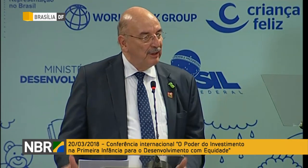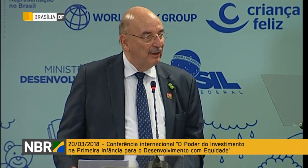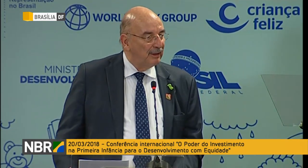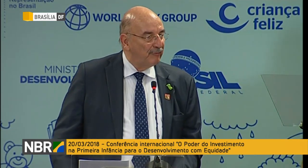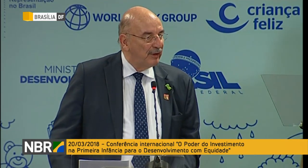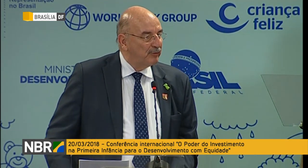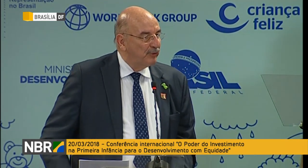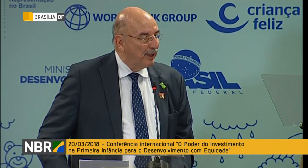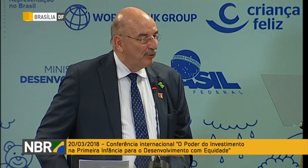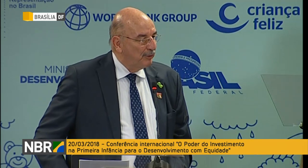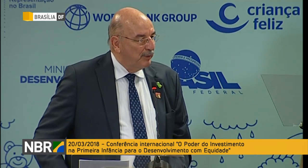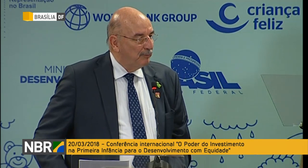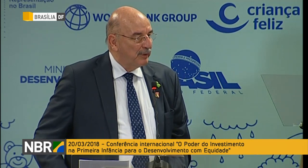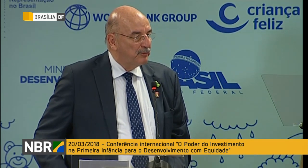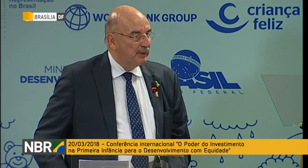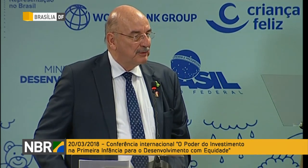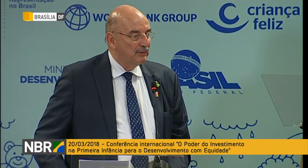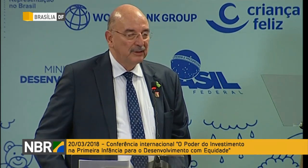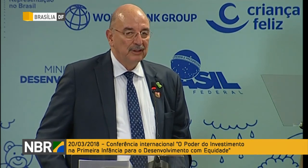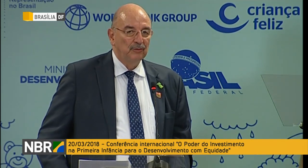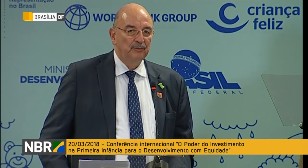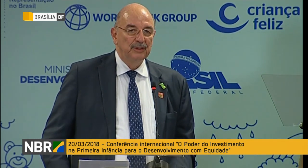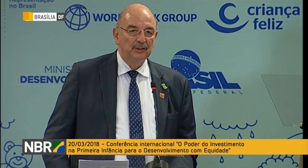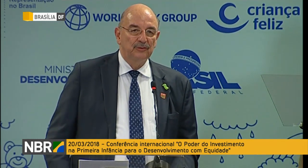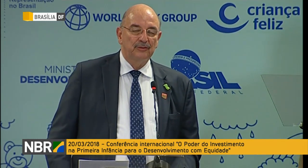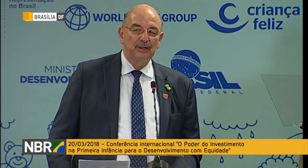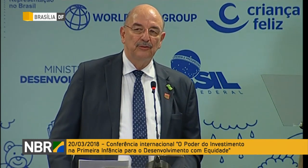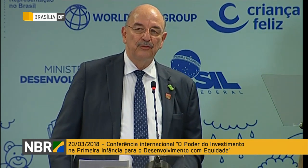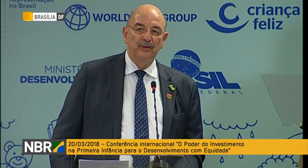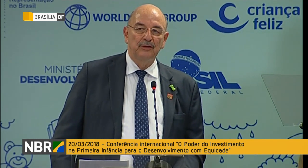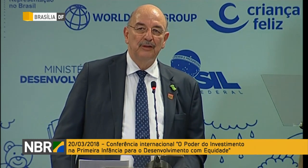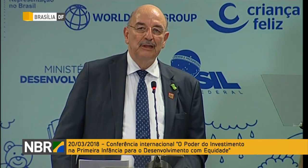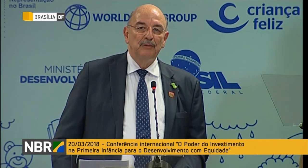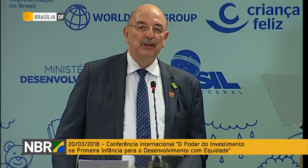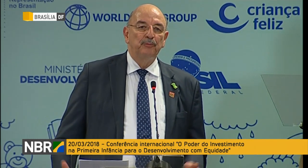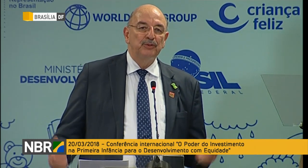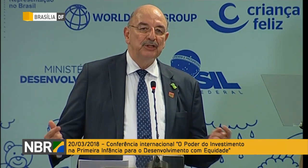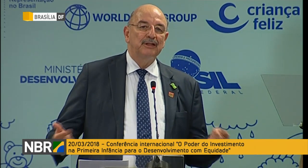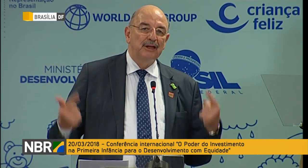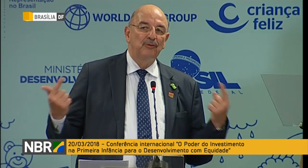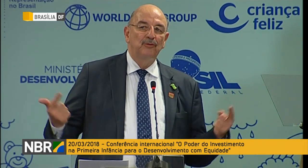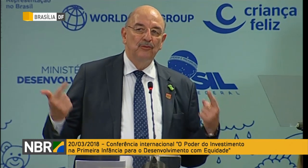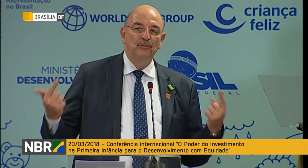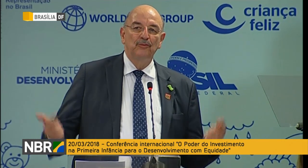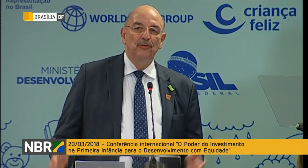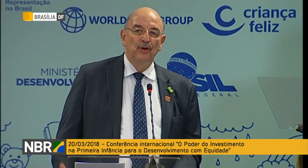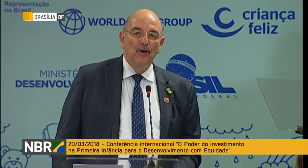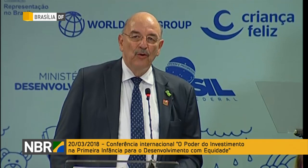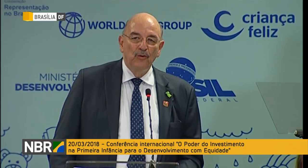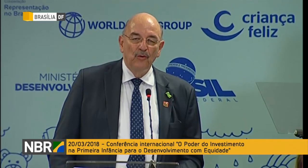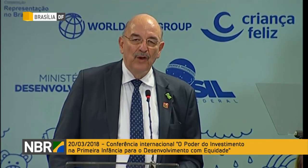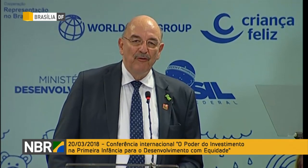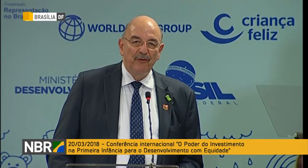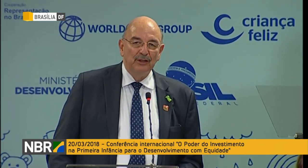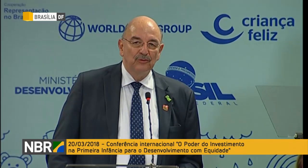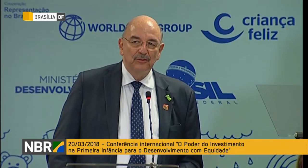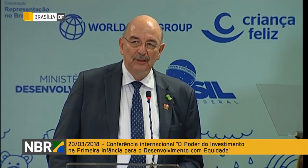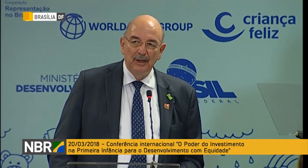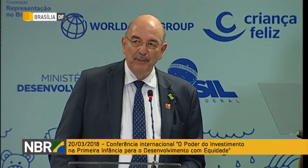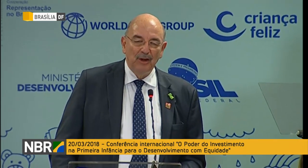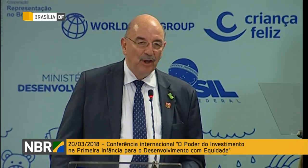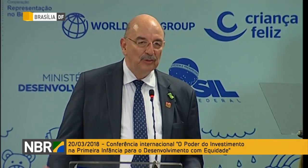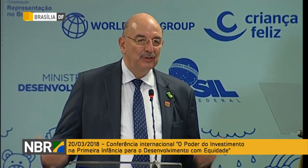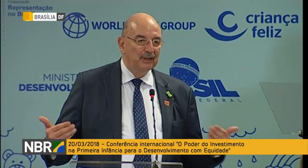porque estou na fase final da minha participação aqui como ministro, né, no governo, mas não podia ter um